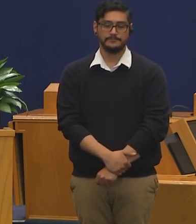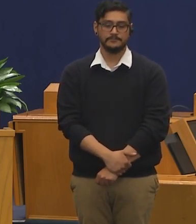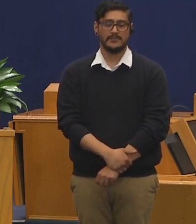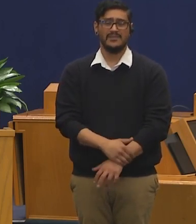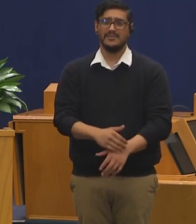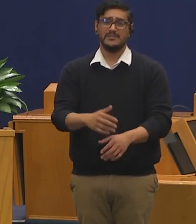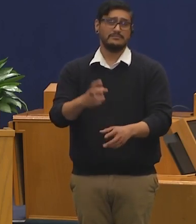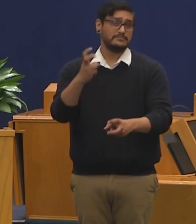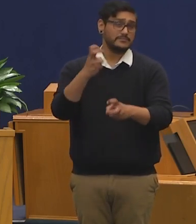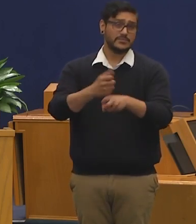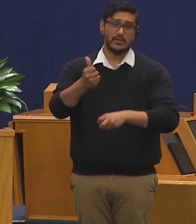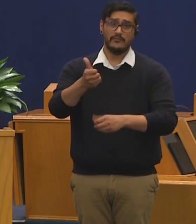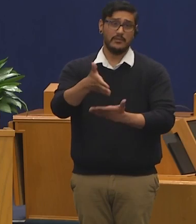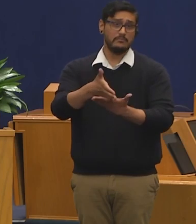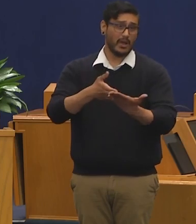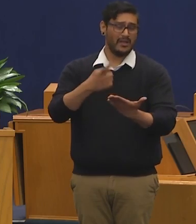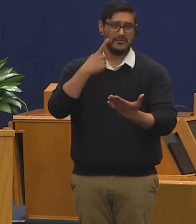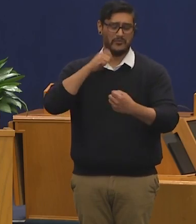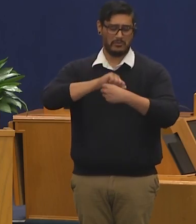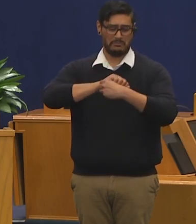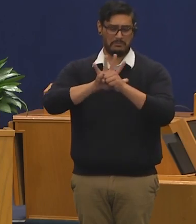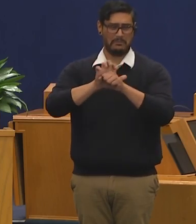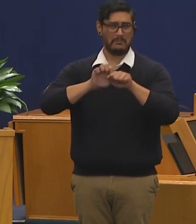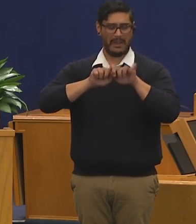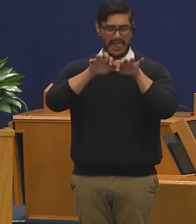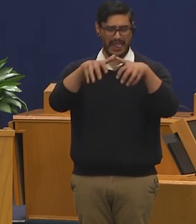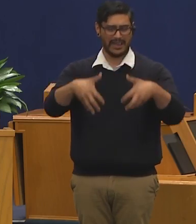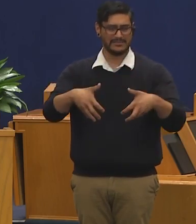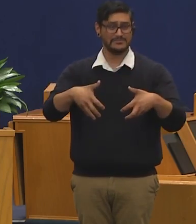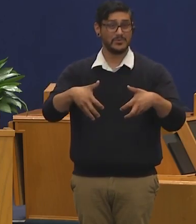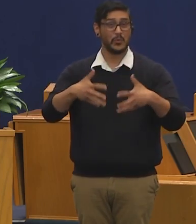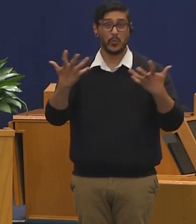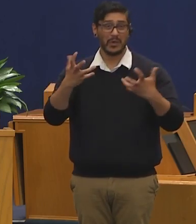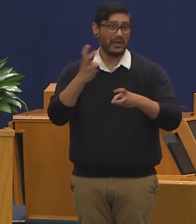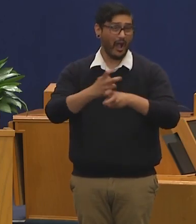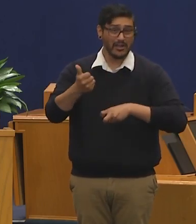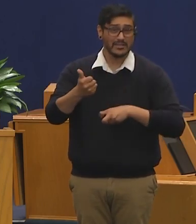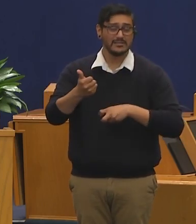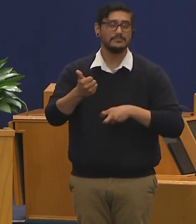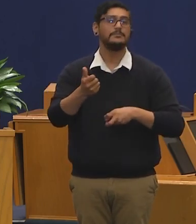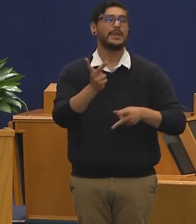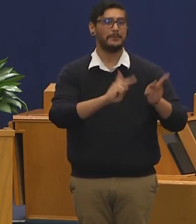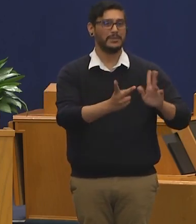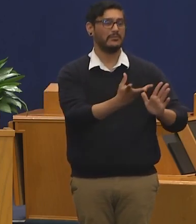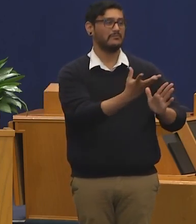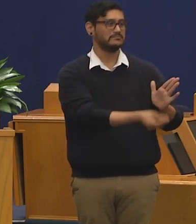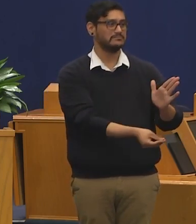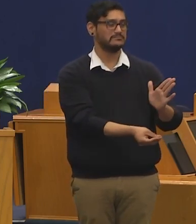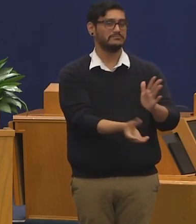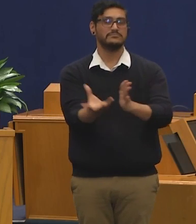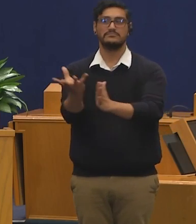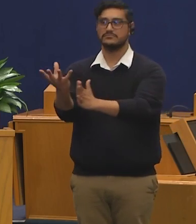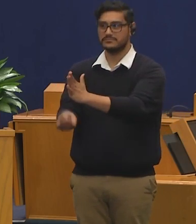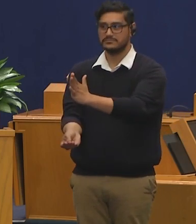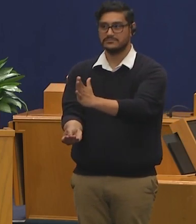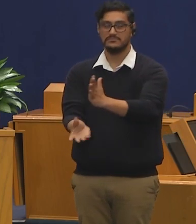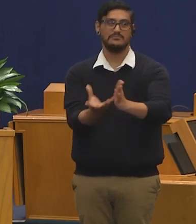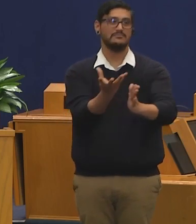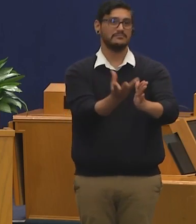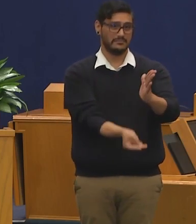de COVID-19 es la pérdida de las personas por el virus. Para todos ustedes que han perdido